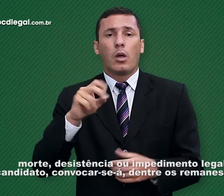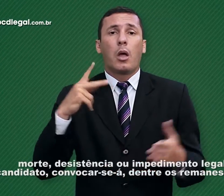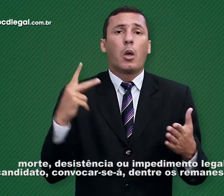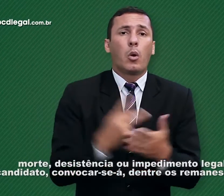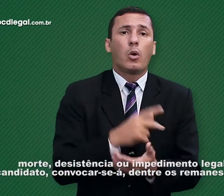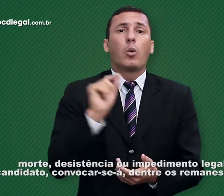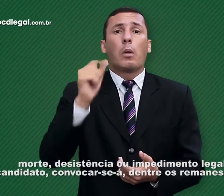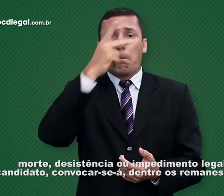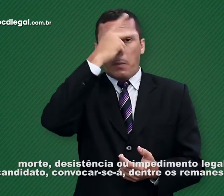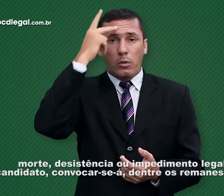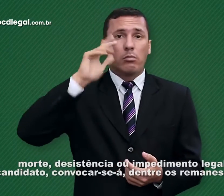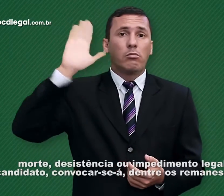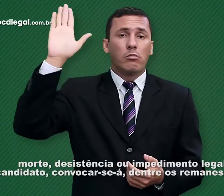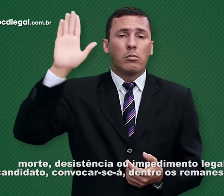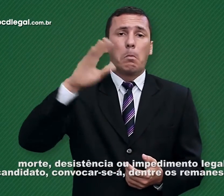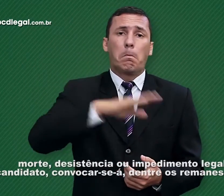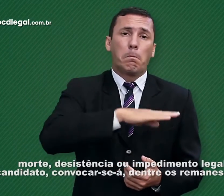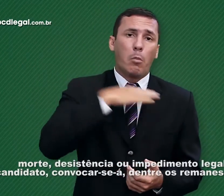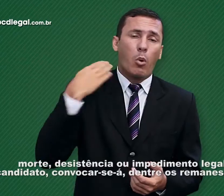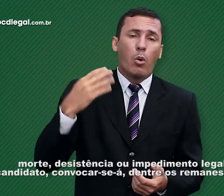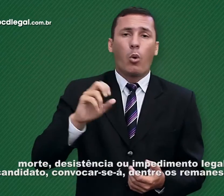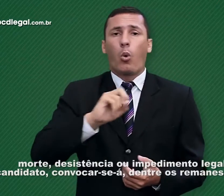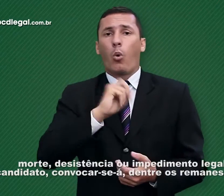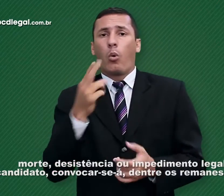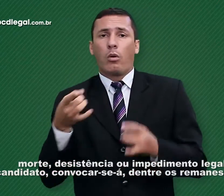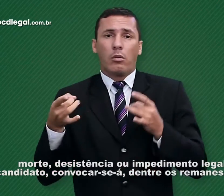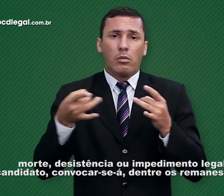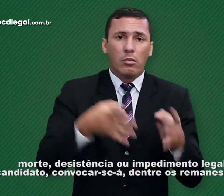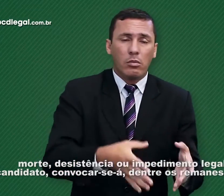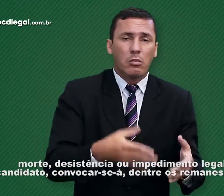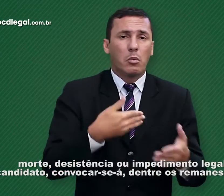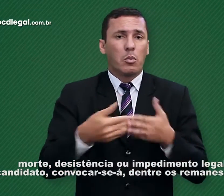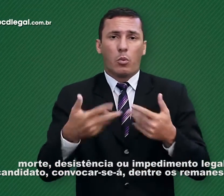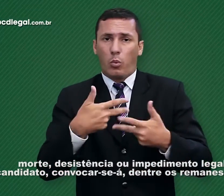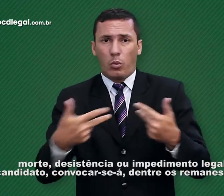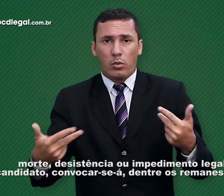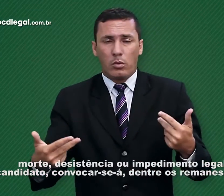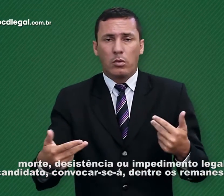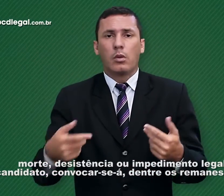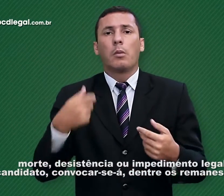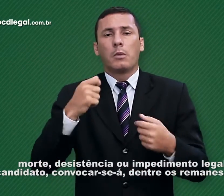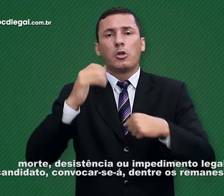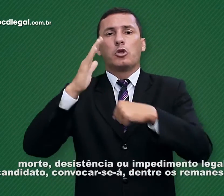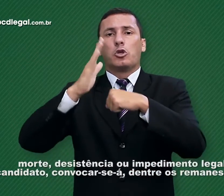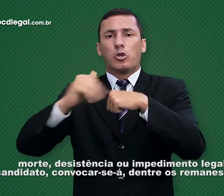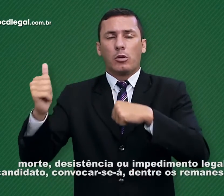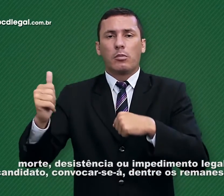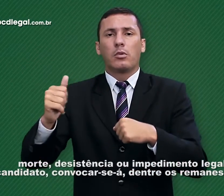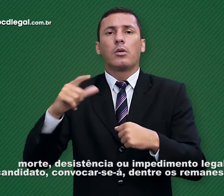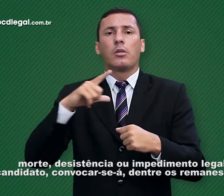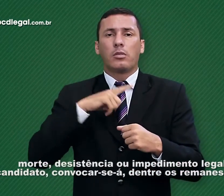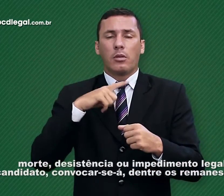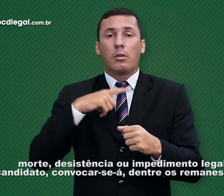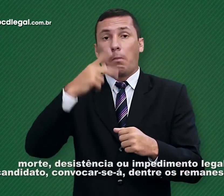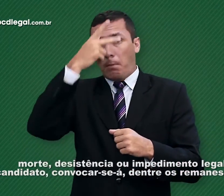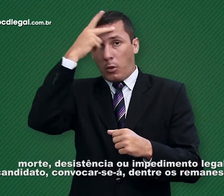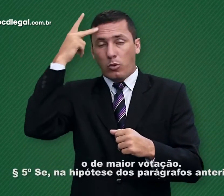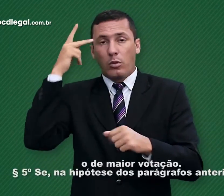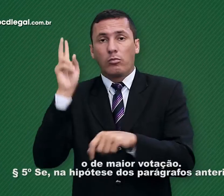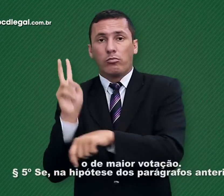morte, desistência ou impedimento legal de candidato, convocar-se-á, dentre os remanescentes,